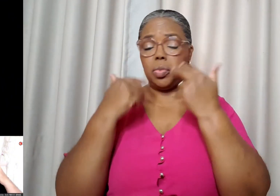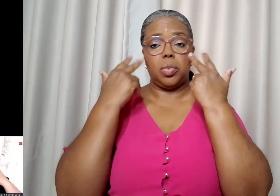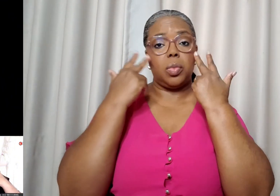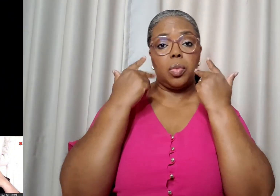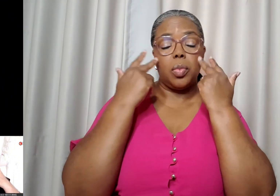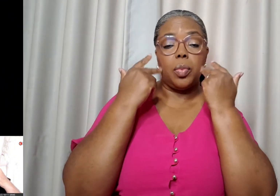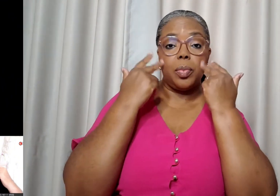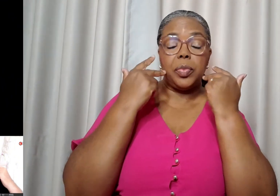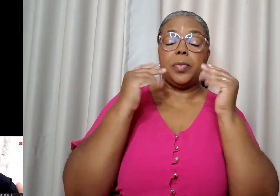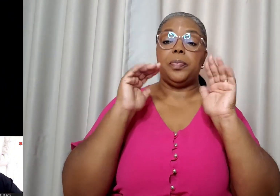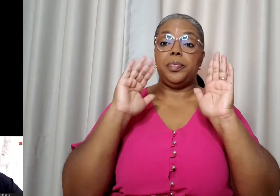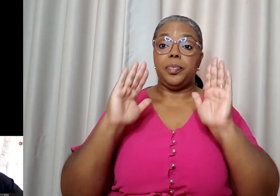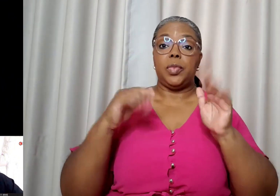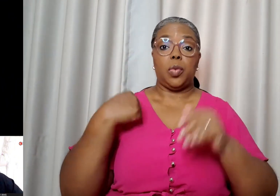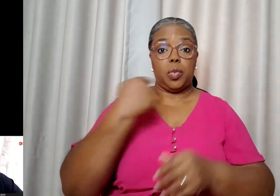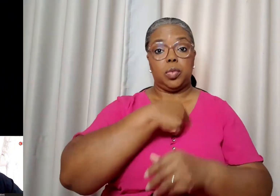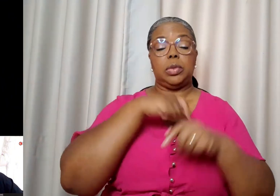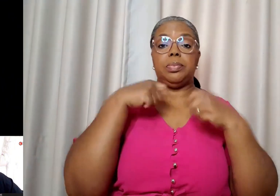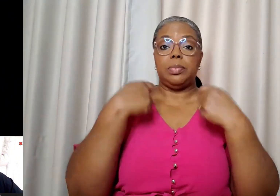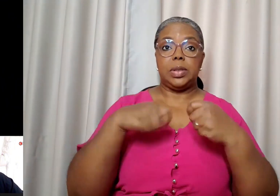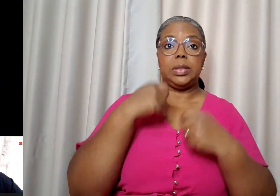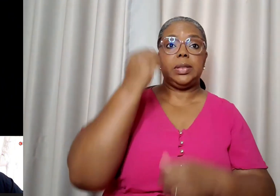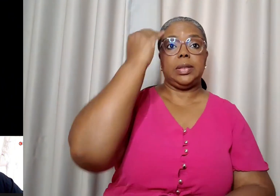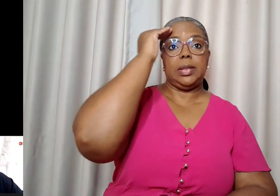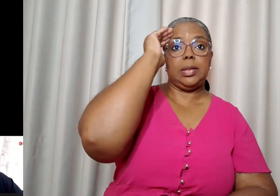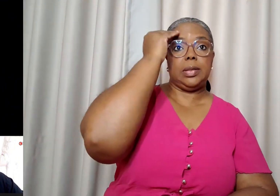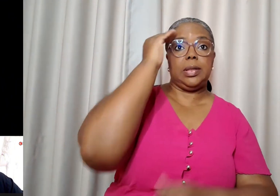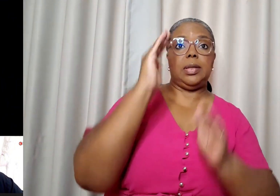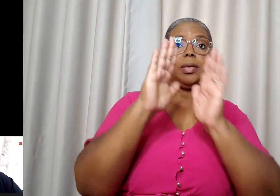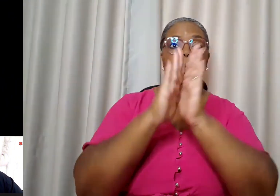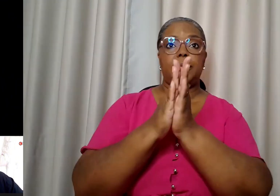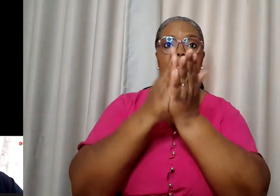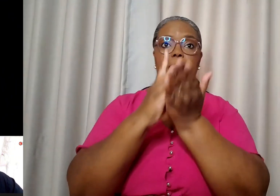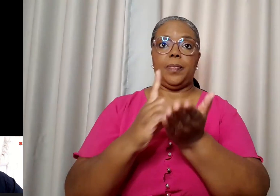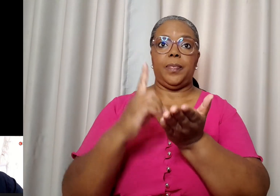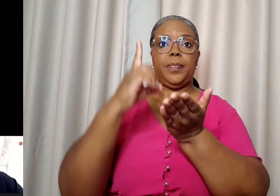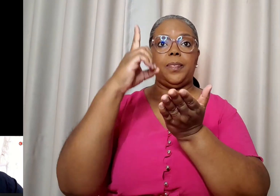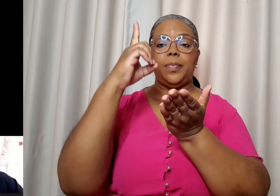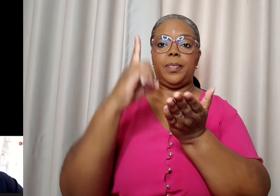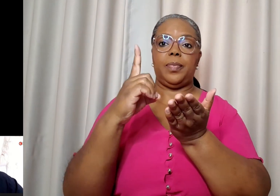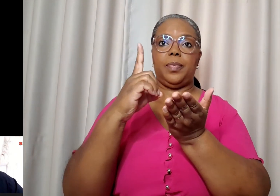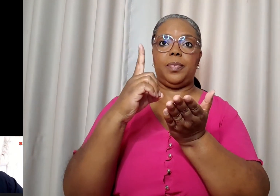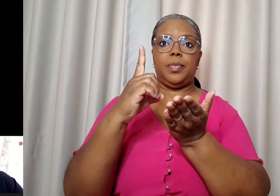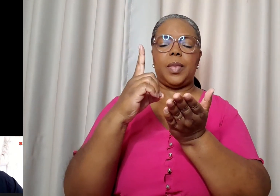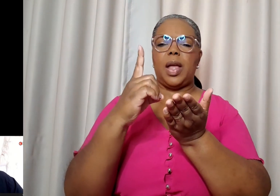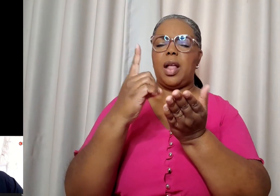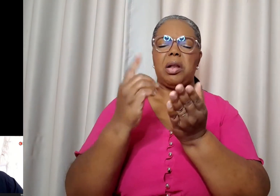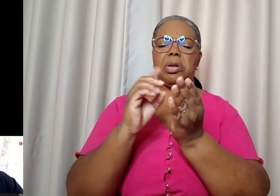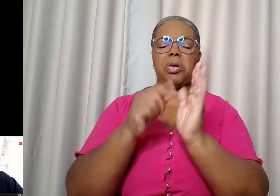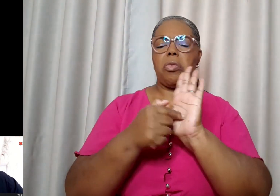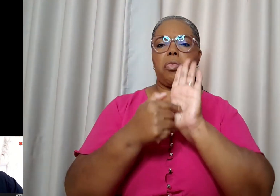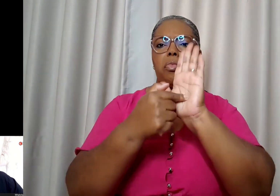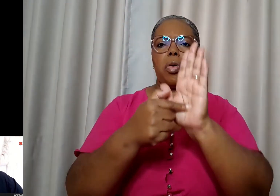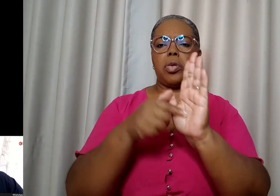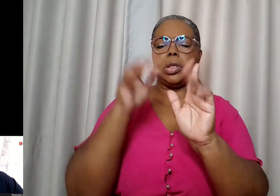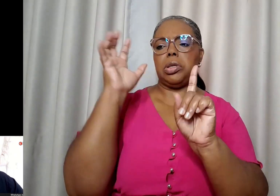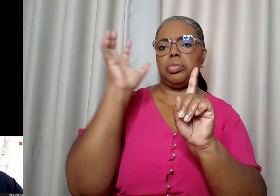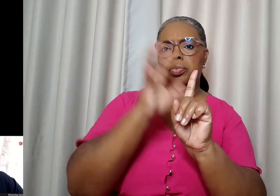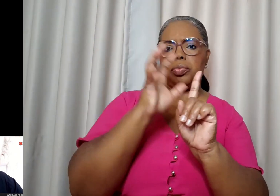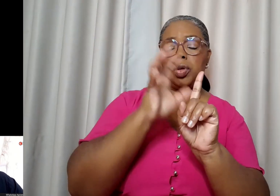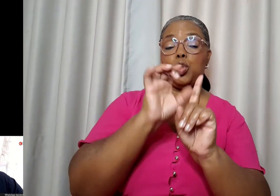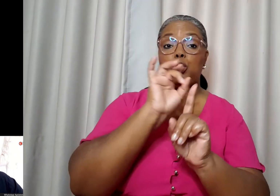nós temos que entender que a Bíblia ela não dá ênfase só para as